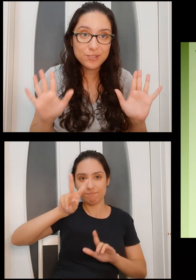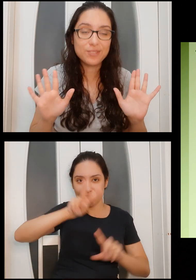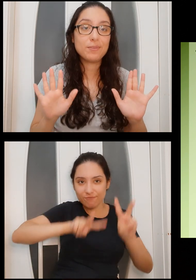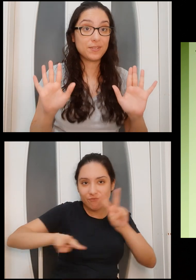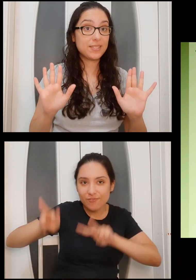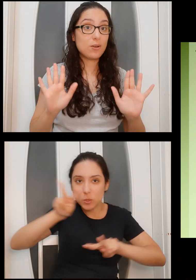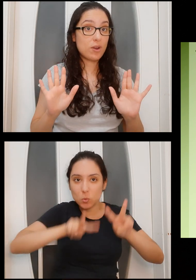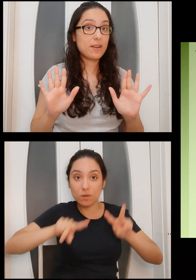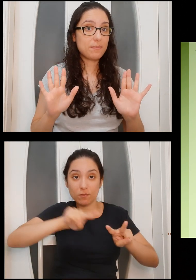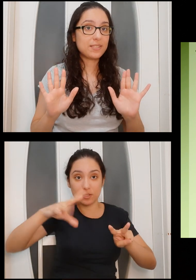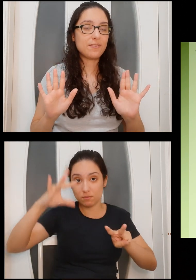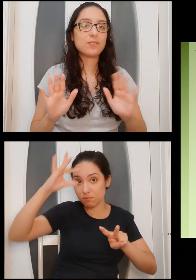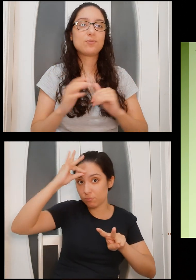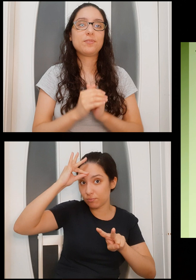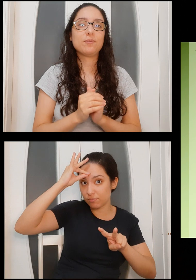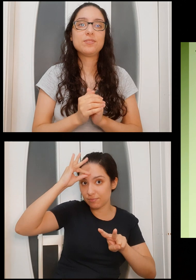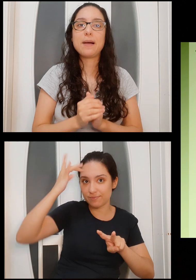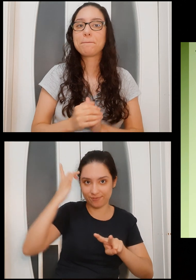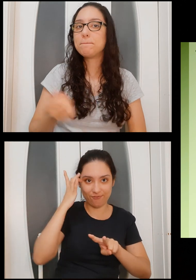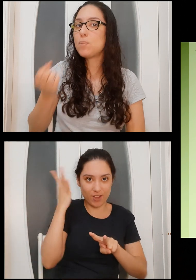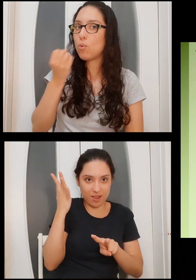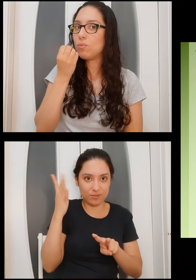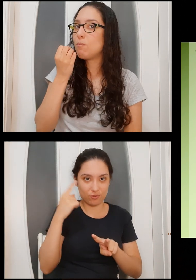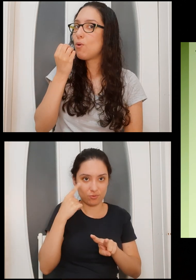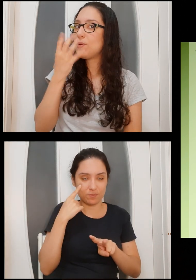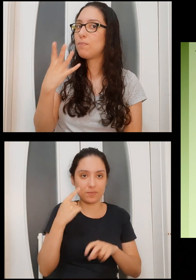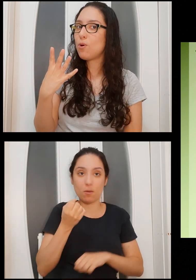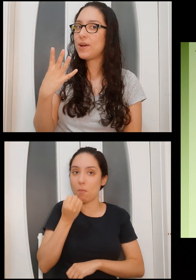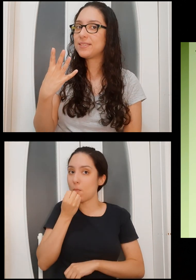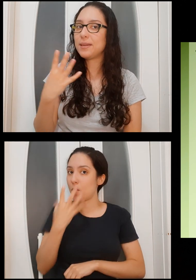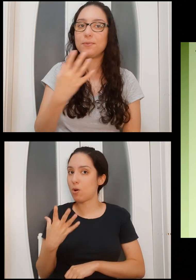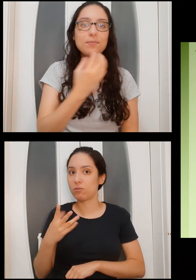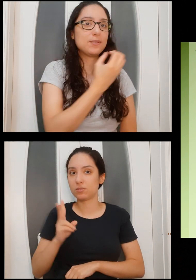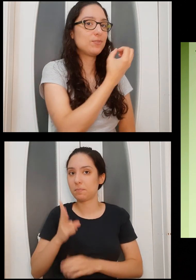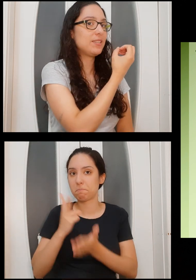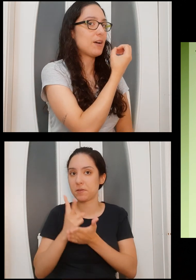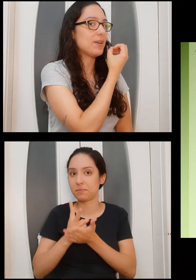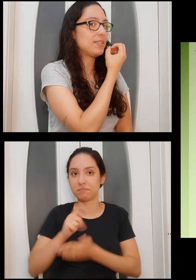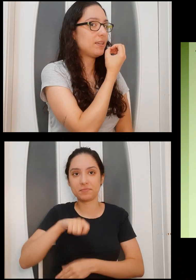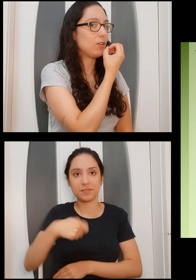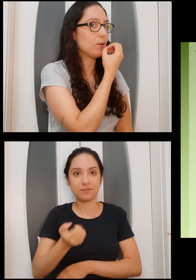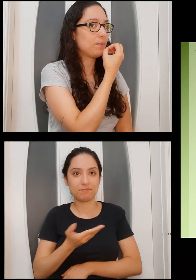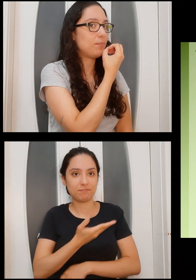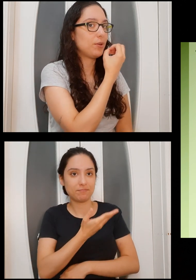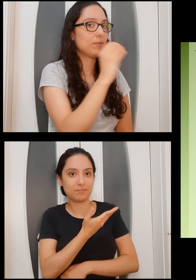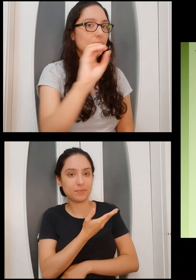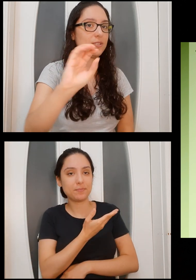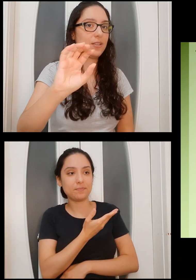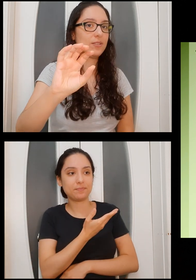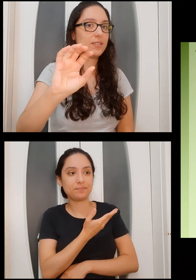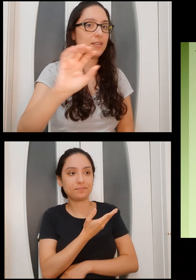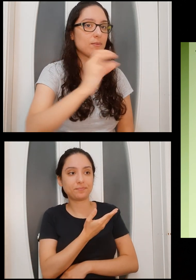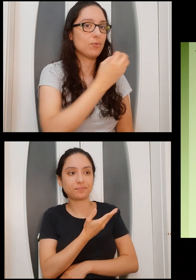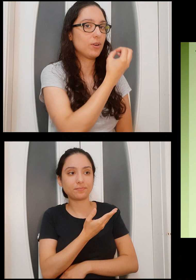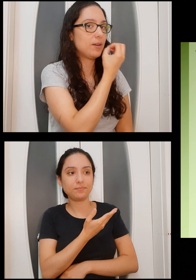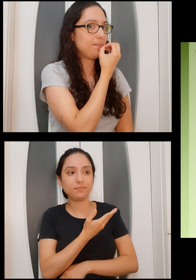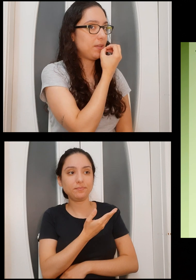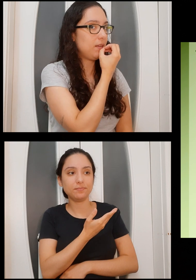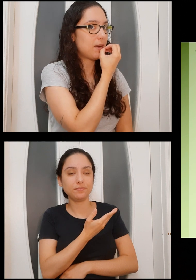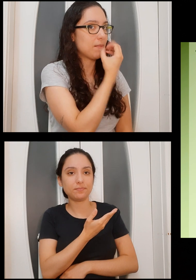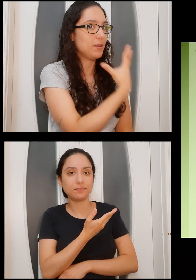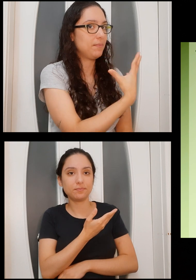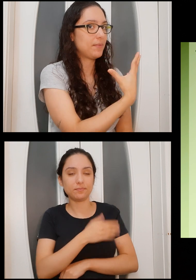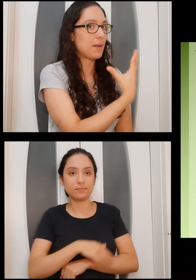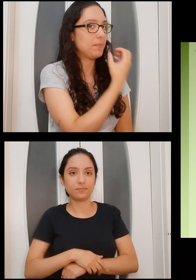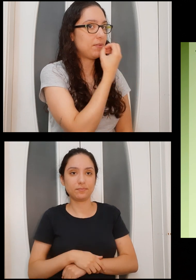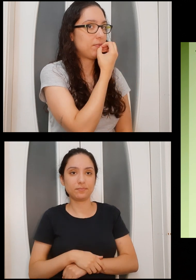Uma imagem, para vocês decorarem mais fácil. Vamos lá. Bom e boa é sempre o mesmo sinal, é esse aqui, ó. Põe os dedos assim na boca